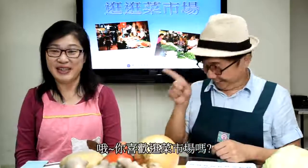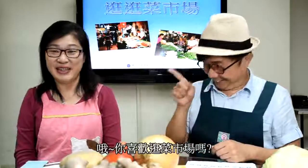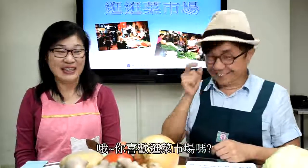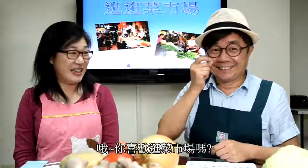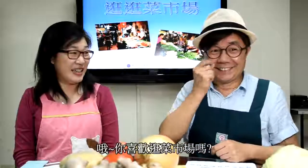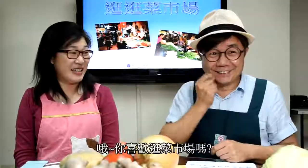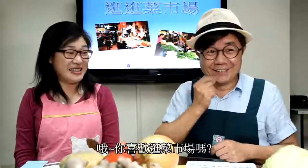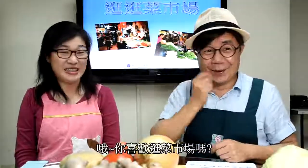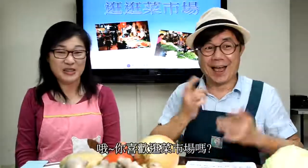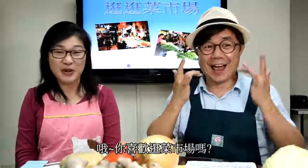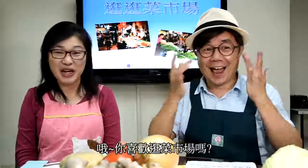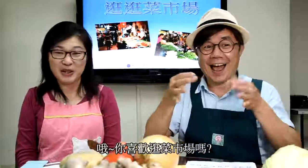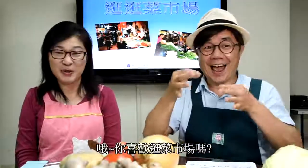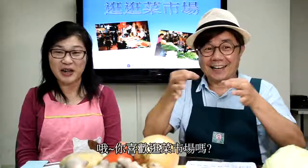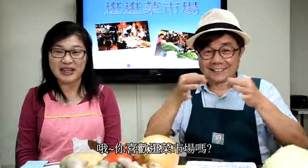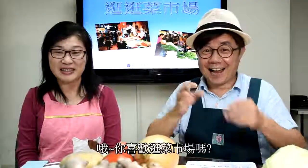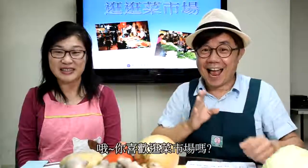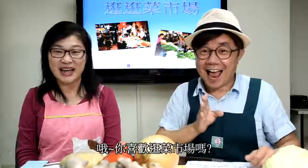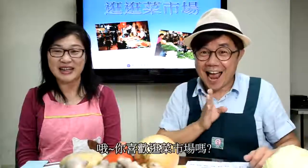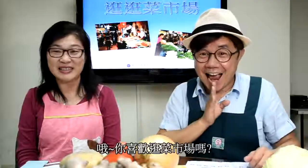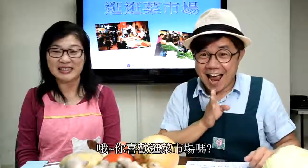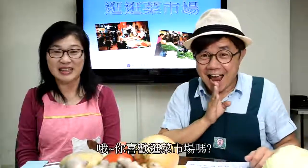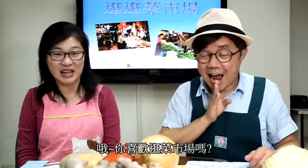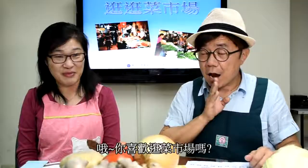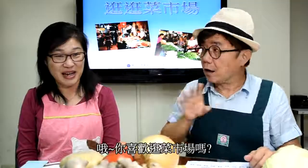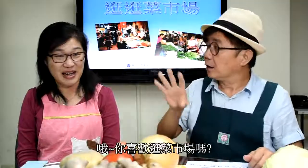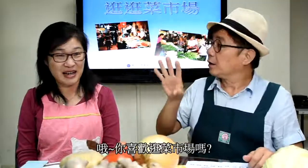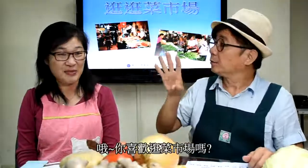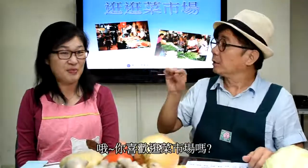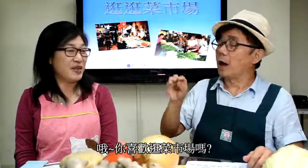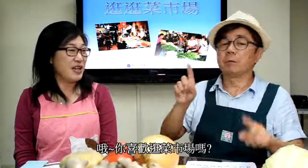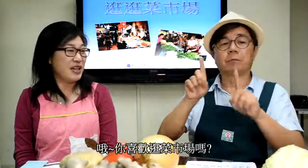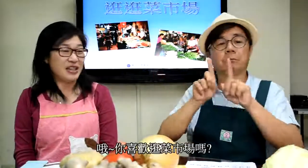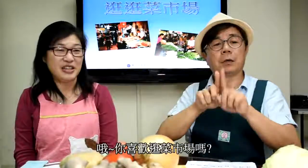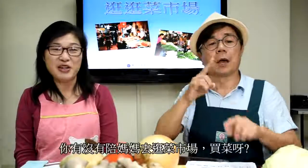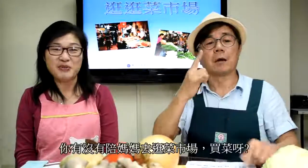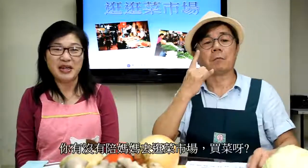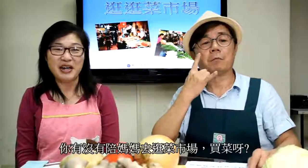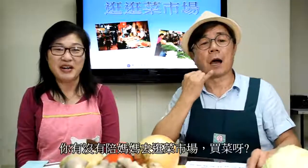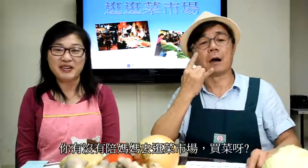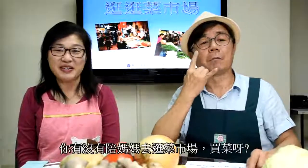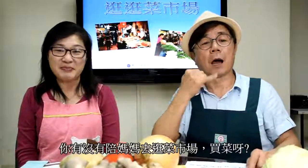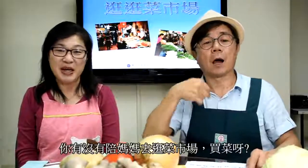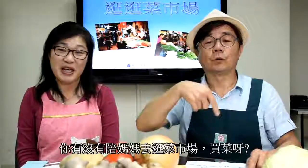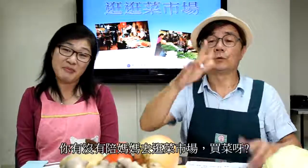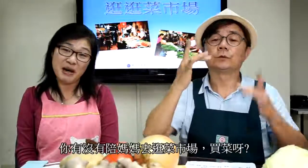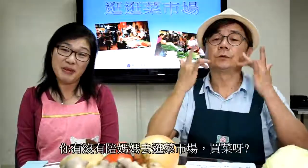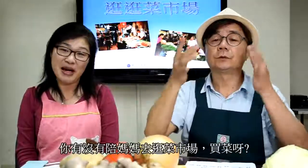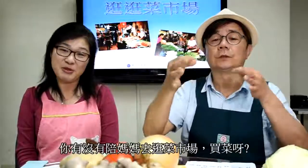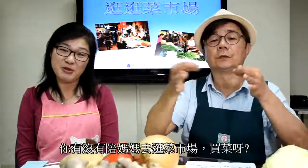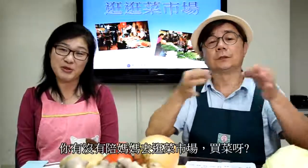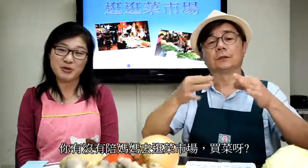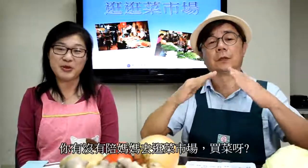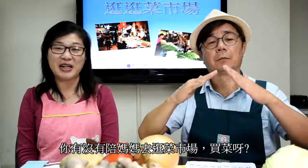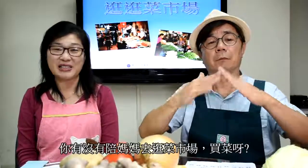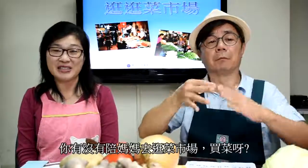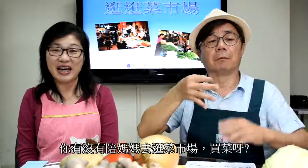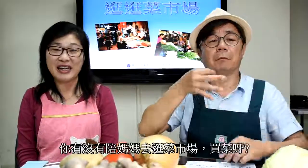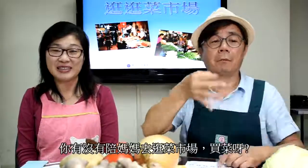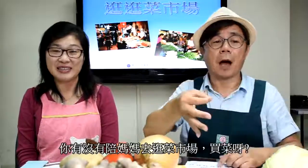你喜欢逛菜市场吗？你有没有陪妈妈去逛菜市